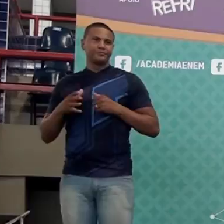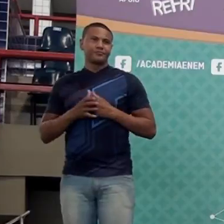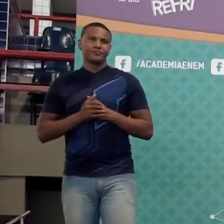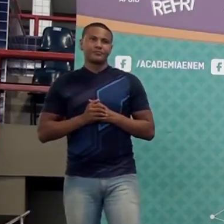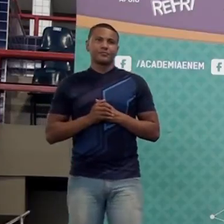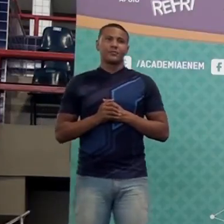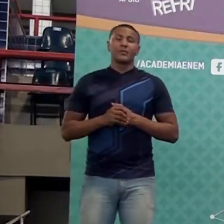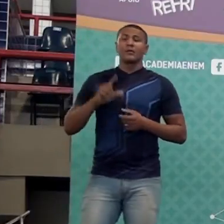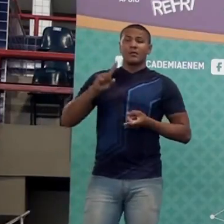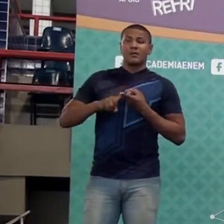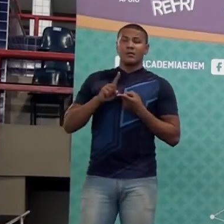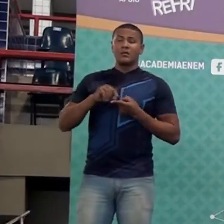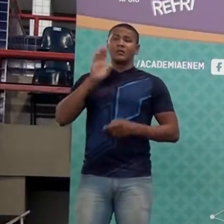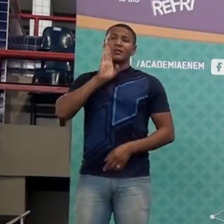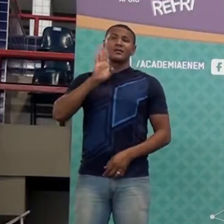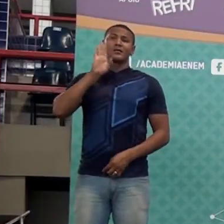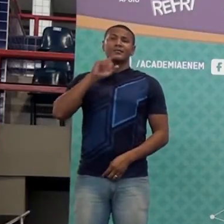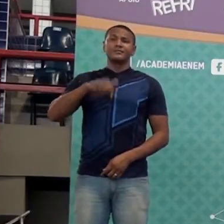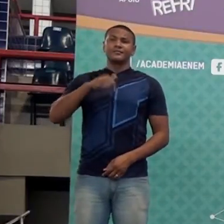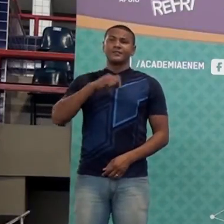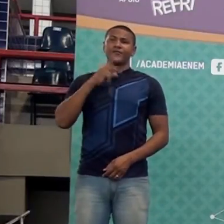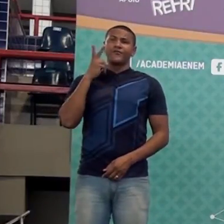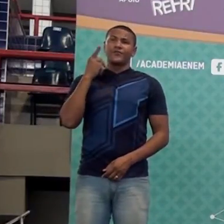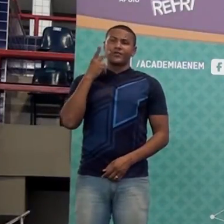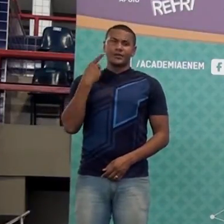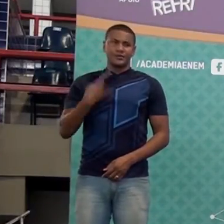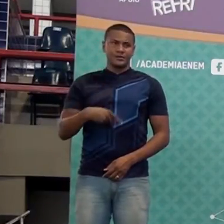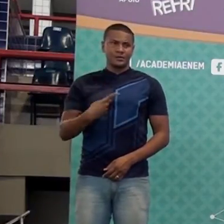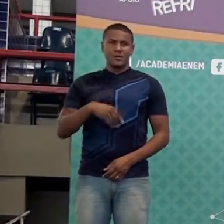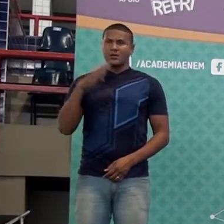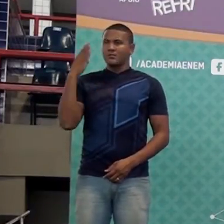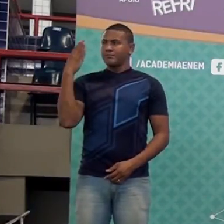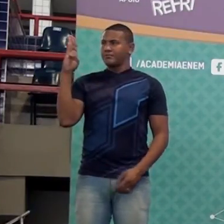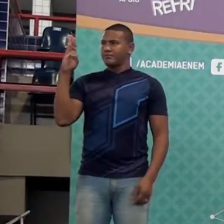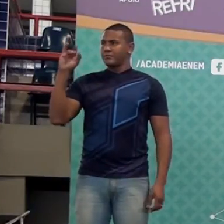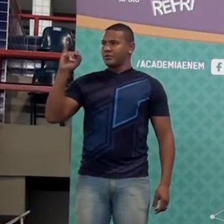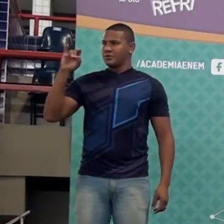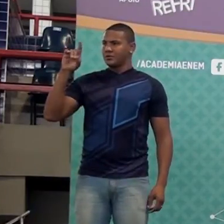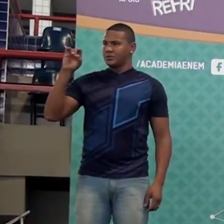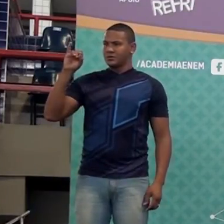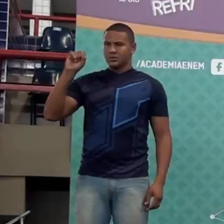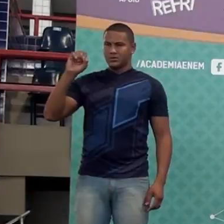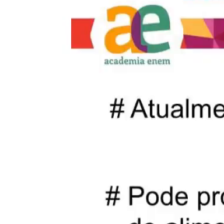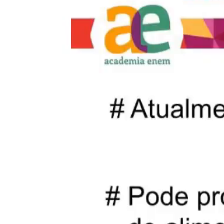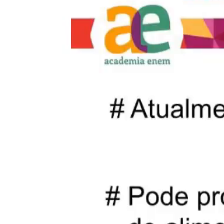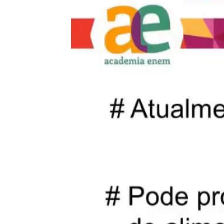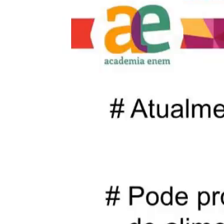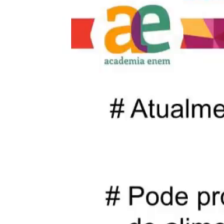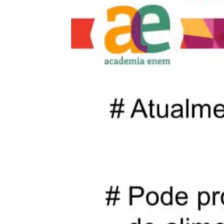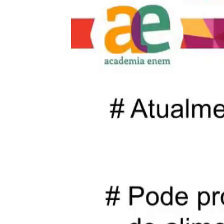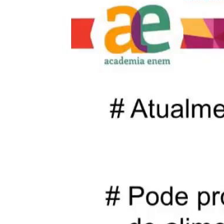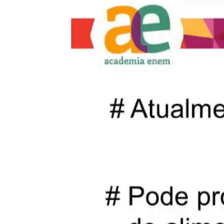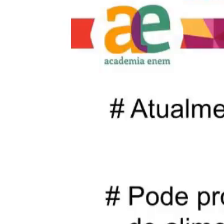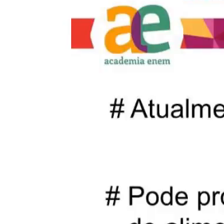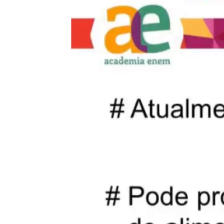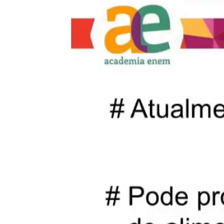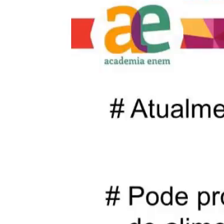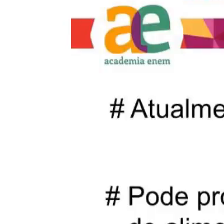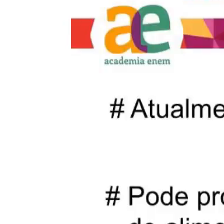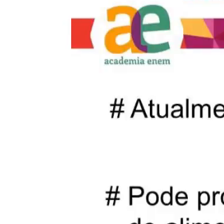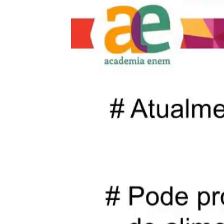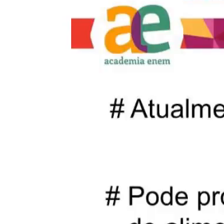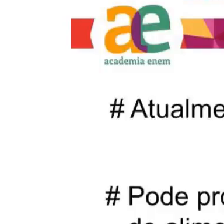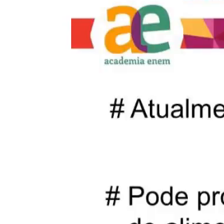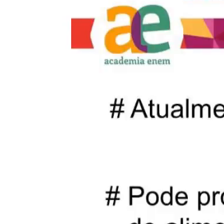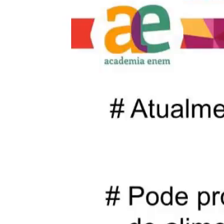na cidade de Fortaleza é que o biodiesel ele pode ser obtido a partir do óleo de cozinha. O óleo de cozinha depois